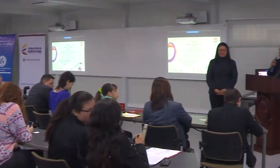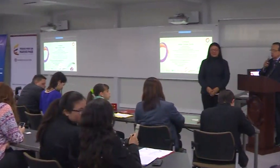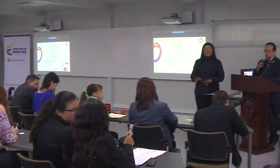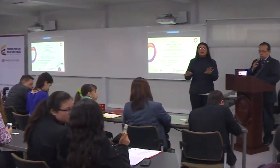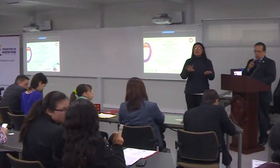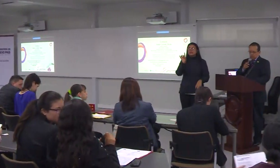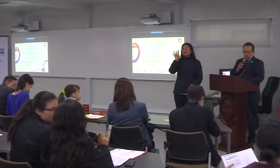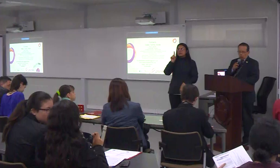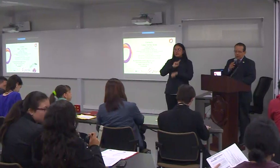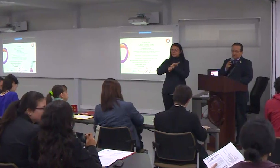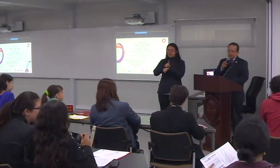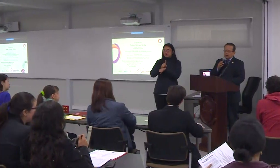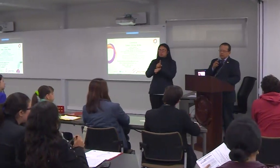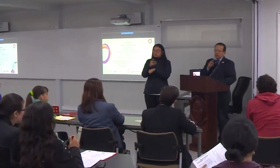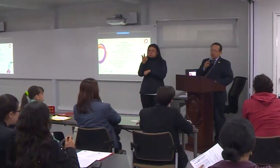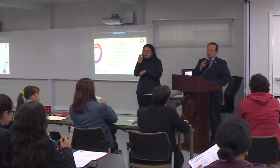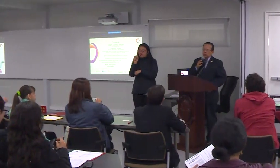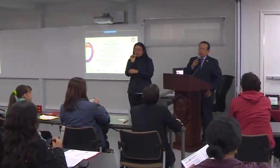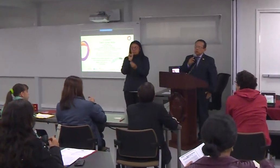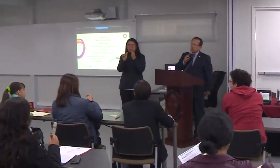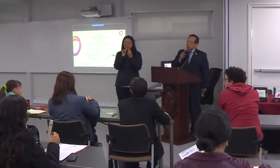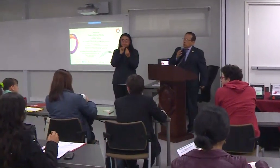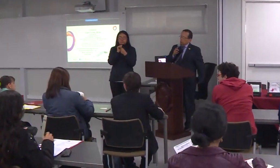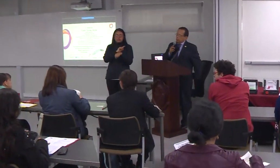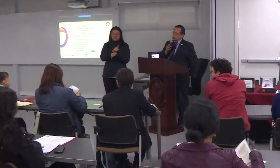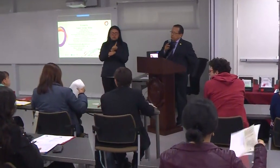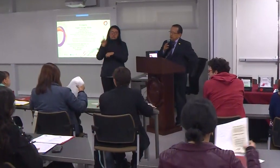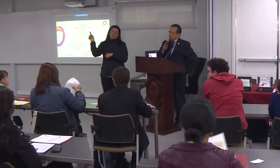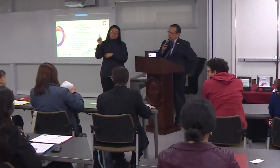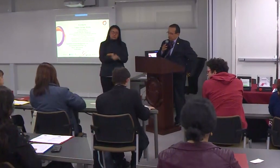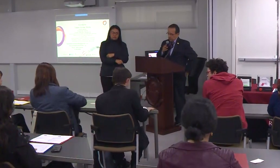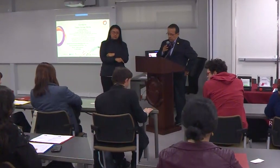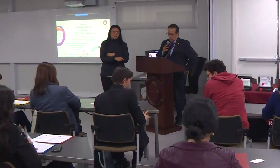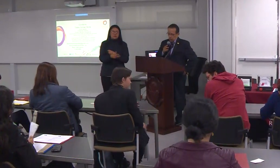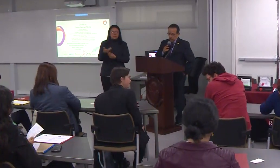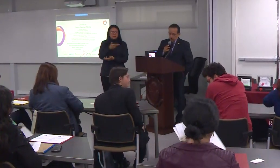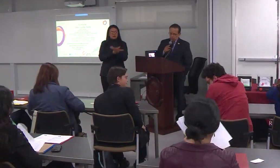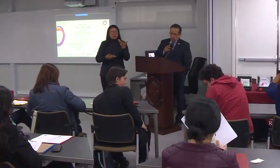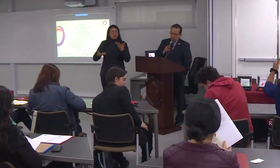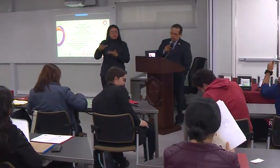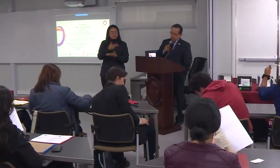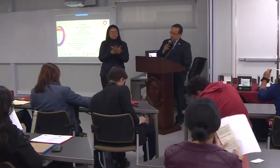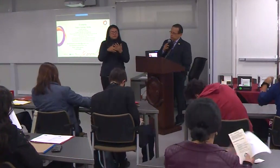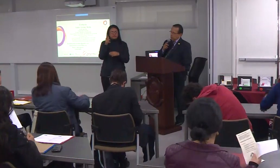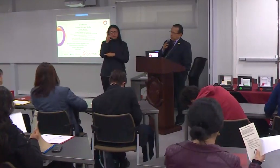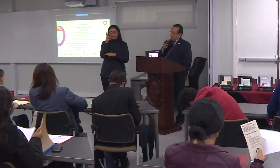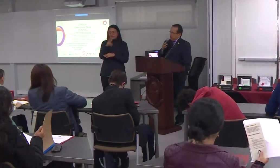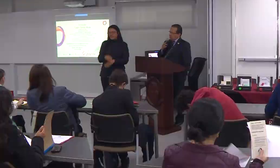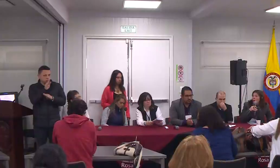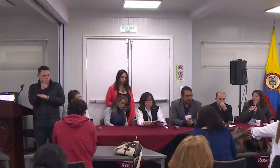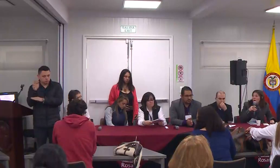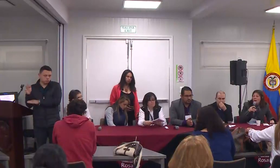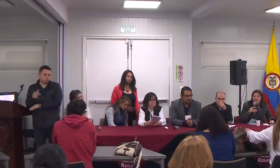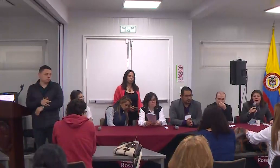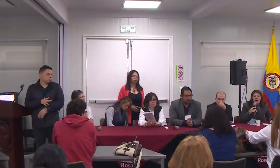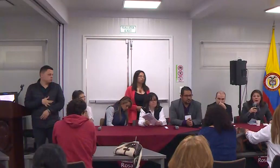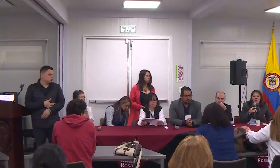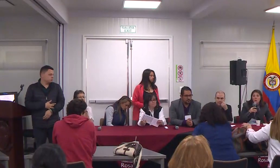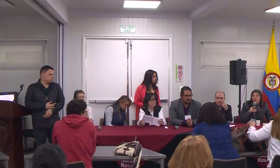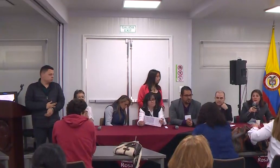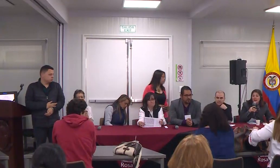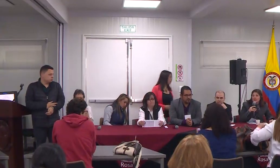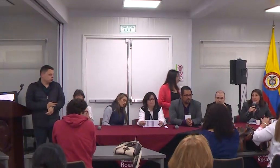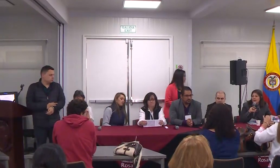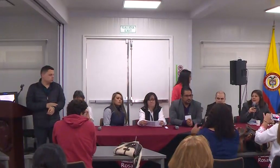15 minuticos máximo 20 de refrigerio y volvemos para la conversación con los ponentes una mañana